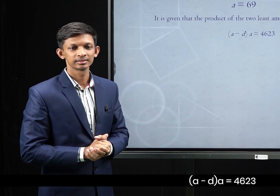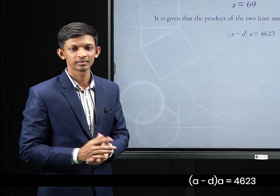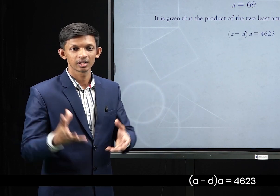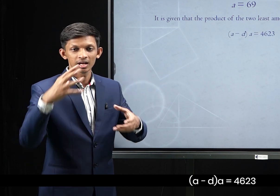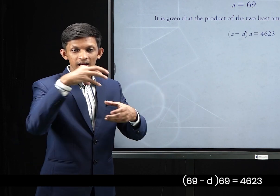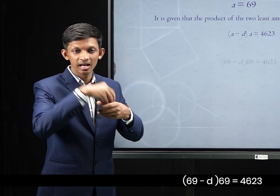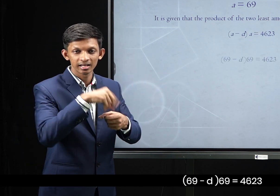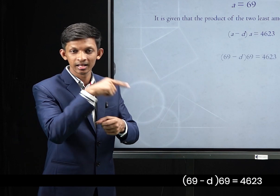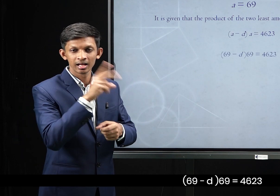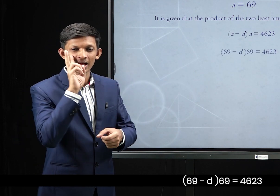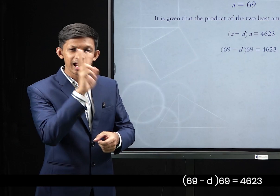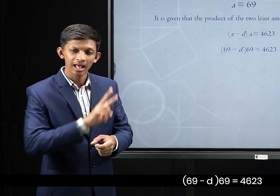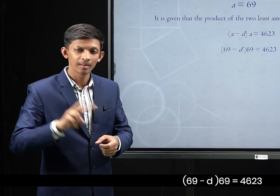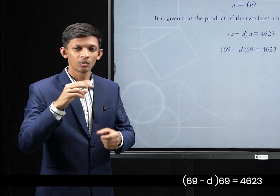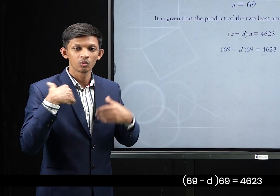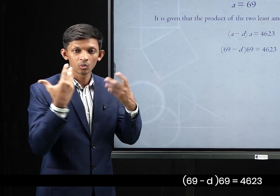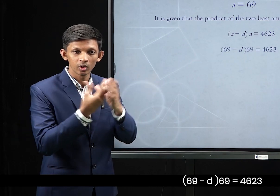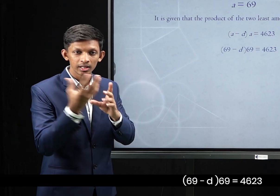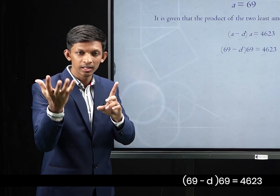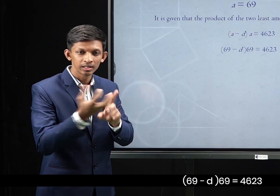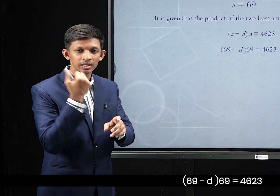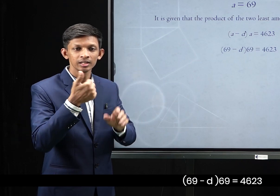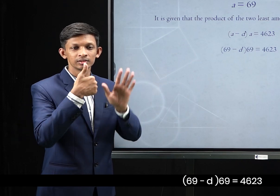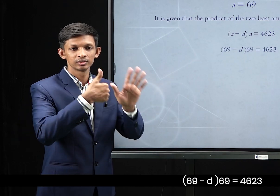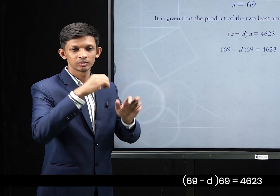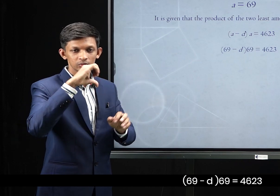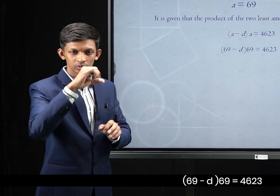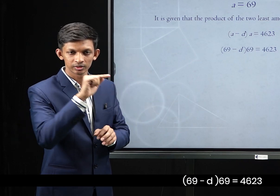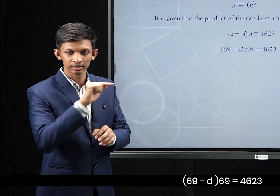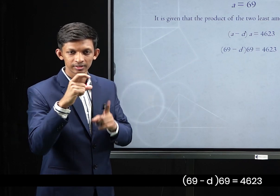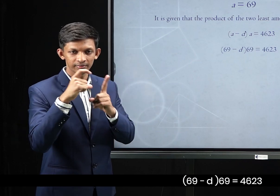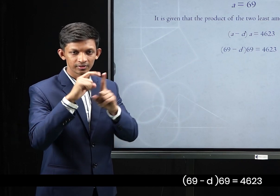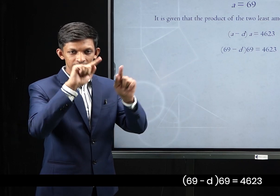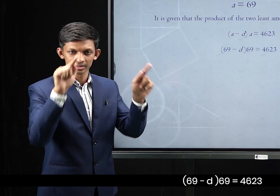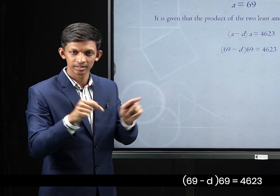4623. அடைப்புக்குறிக்குள் 69 கழித்தல் டி 69 ஈடு